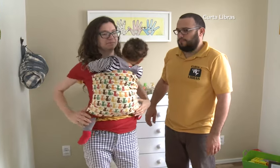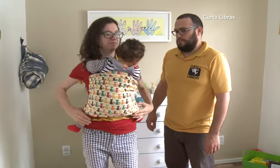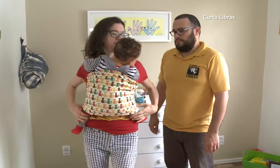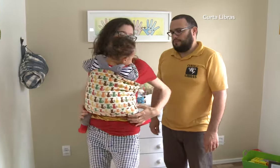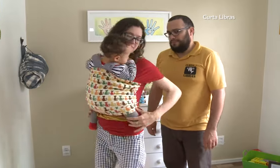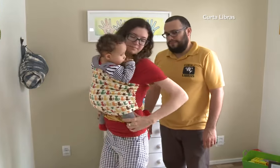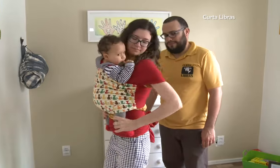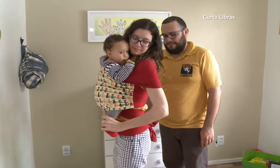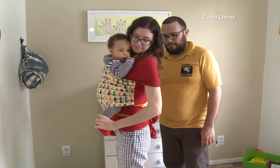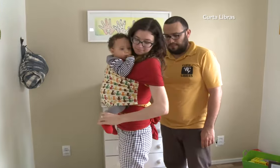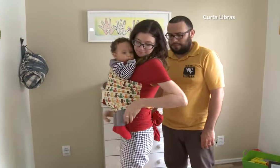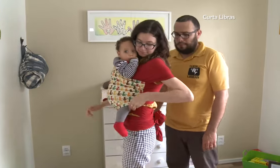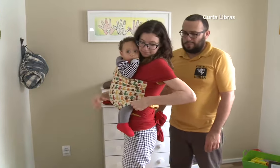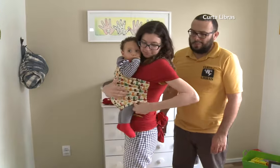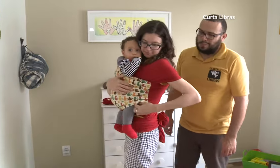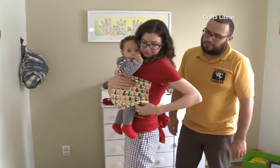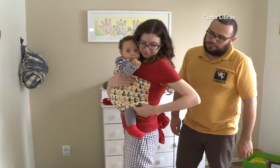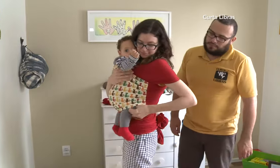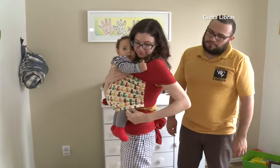Depois puxa aqui.